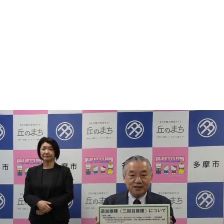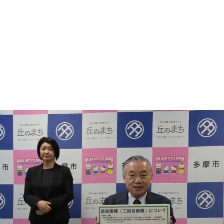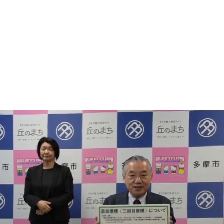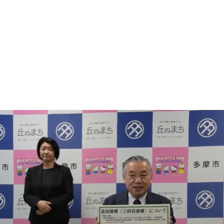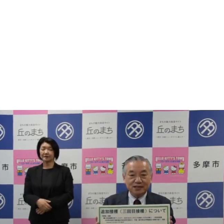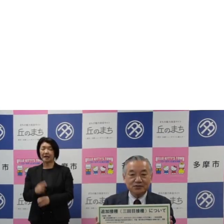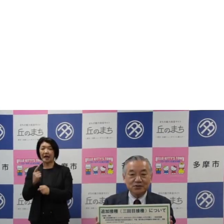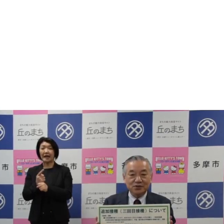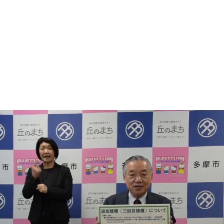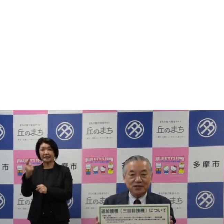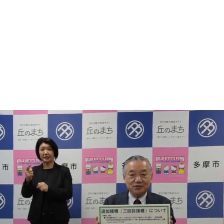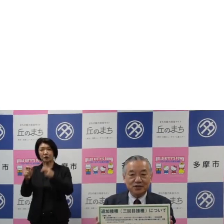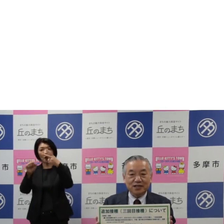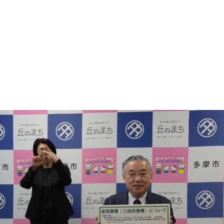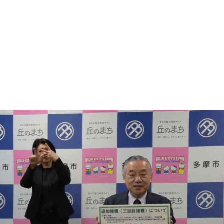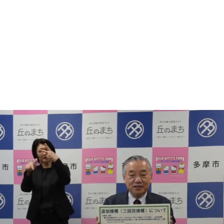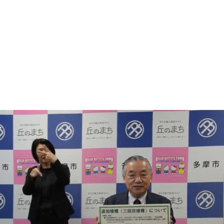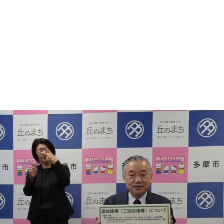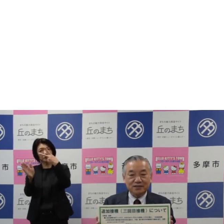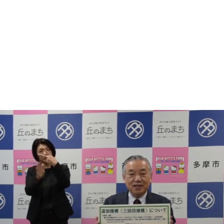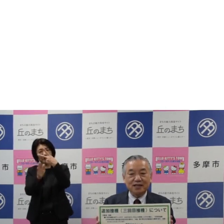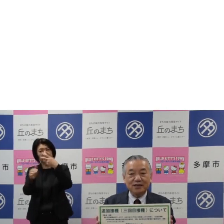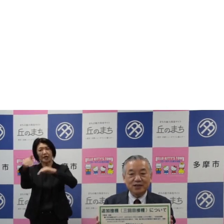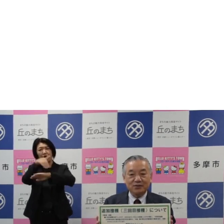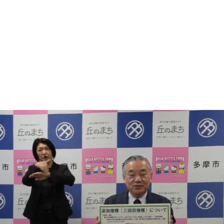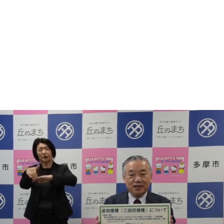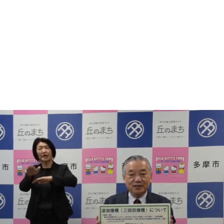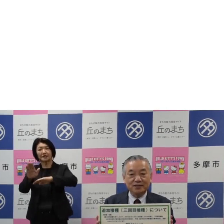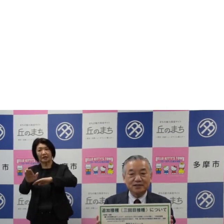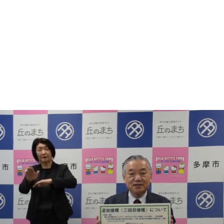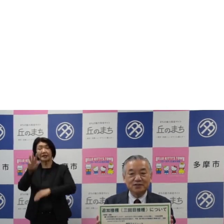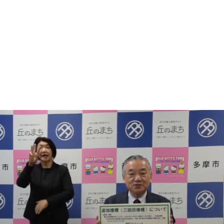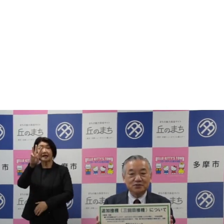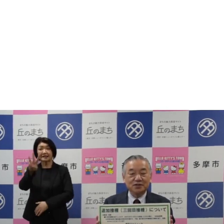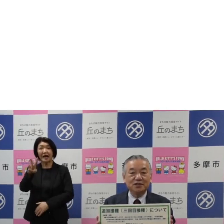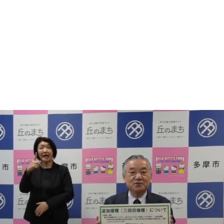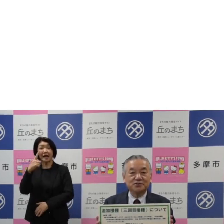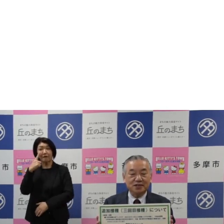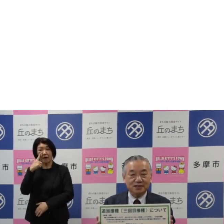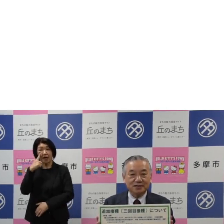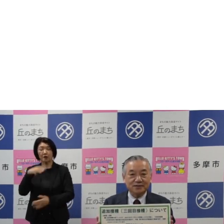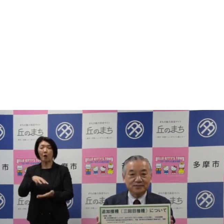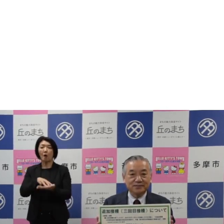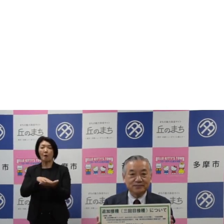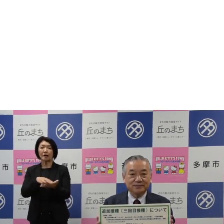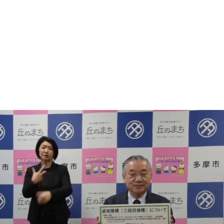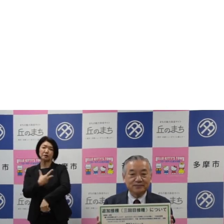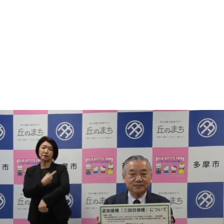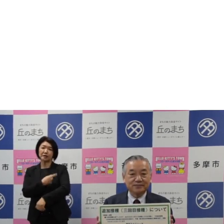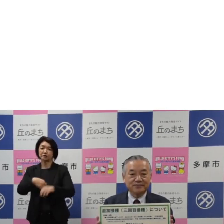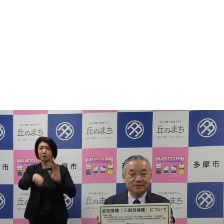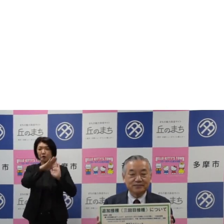明年2月ごろに予定している3回目のワクチン接種のスケジュールです。